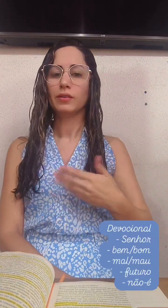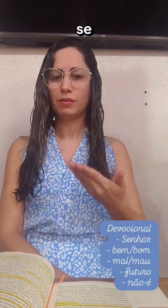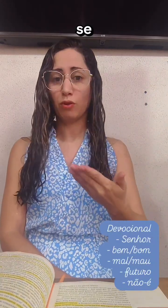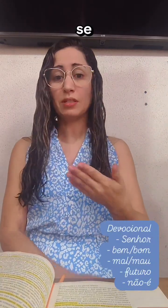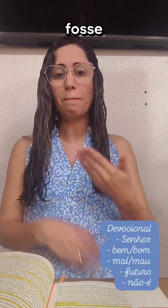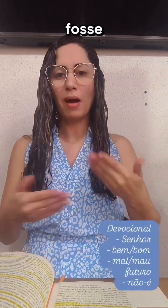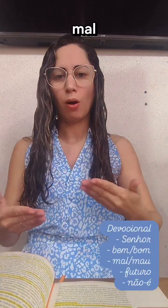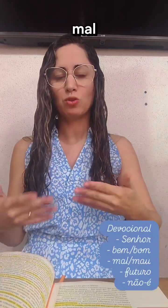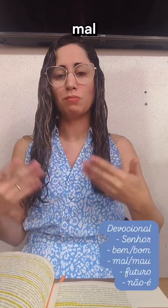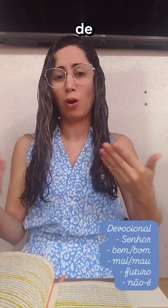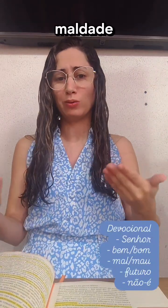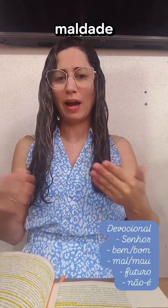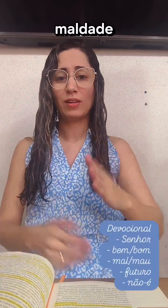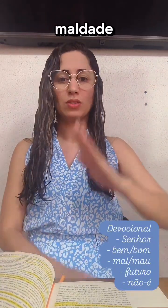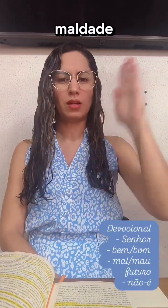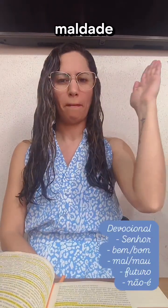Se fosse mal de maldade, seria...